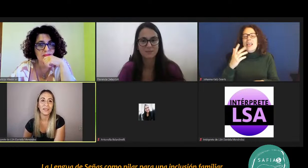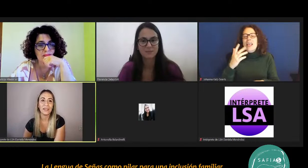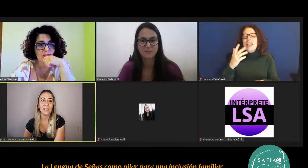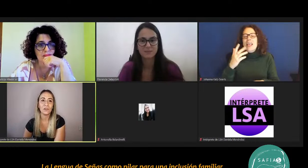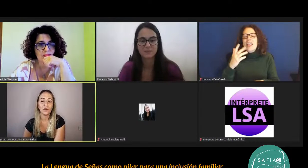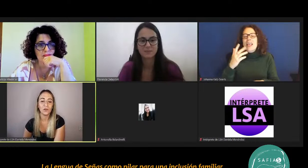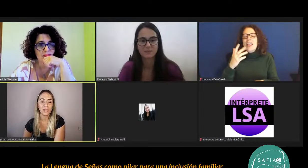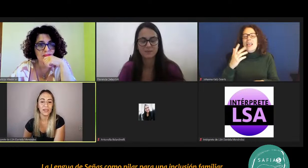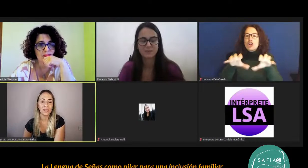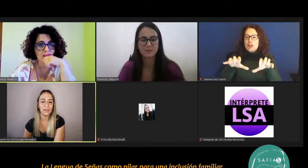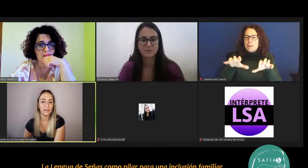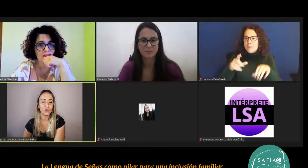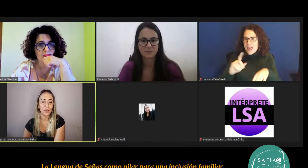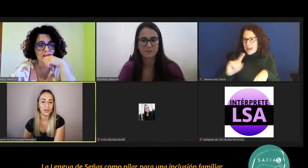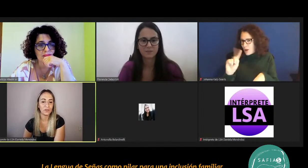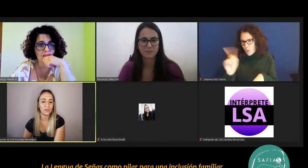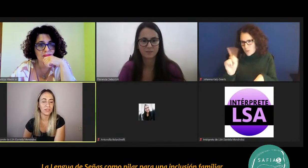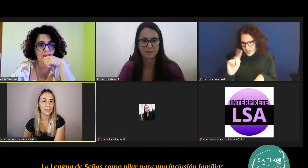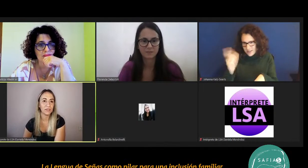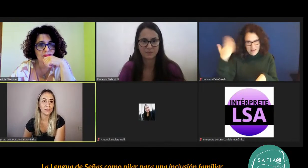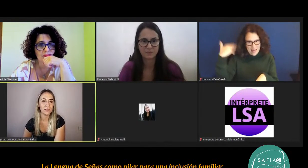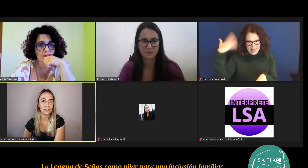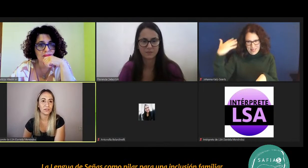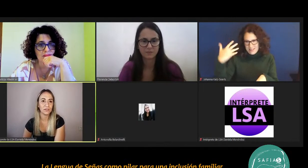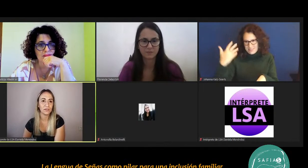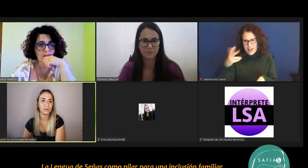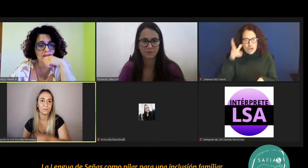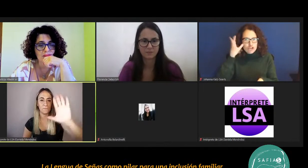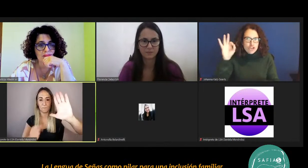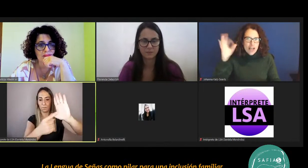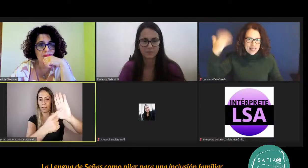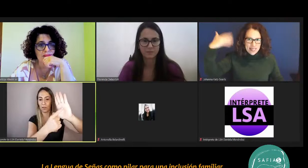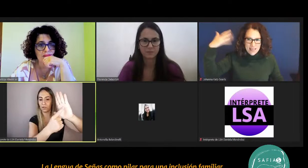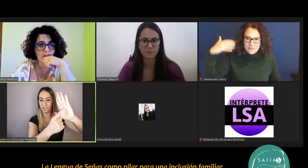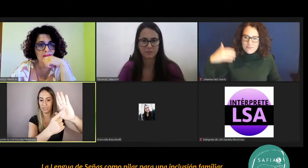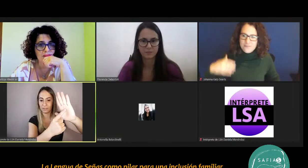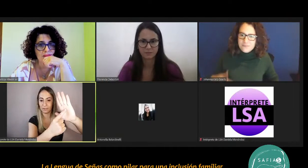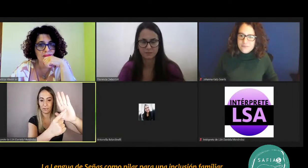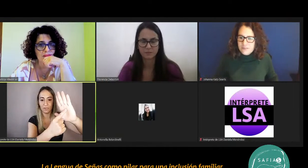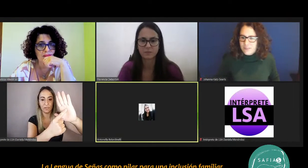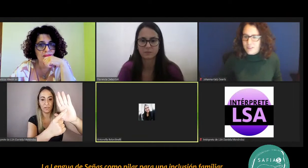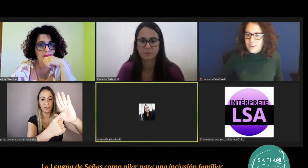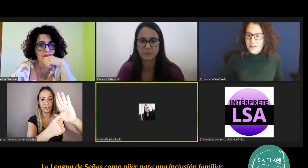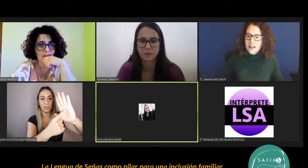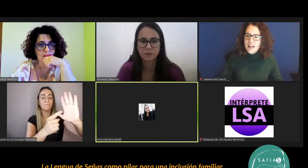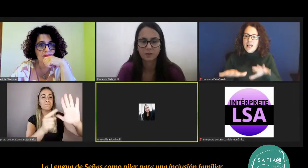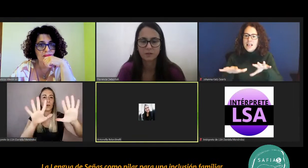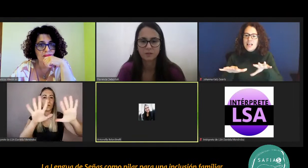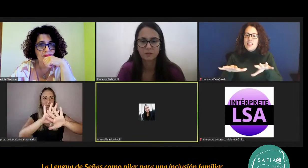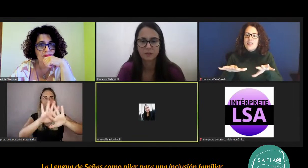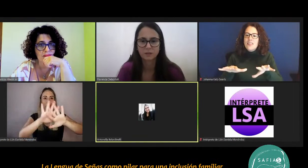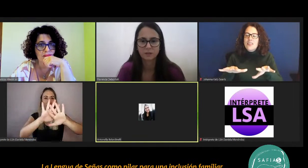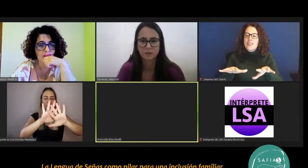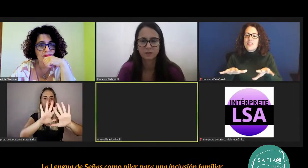Se me está tildando Joana, no sé si... Perdón, chicas. ¿Sí? Sigo yo.